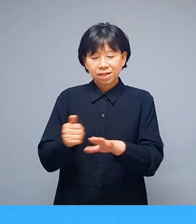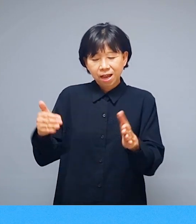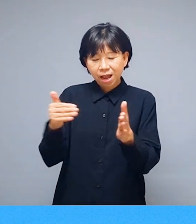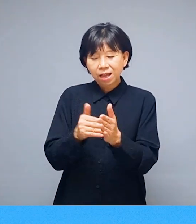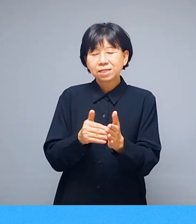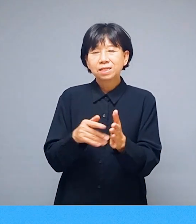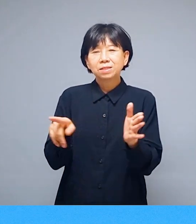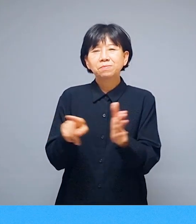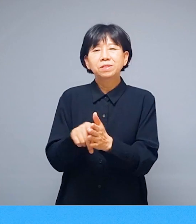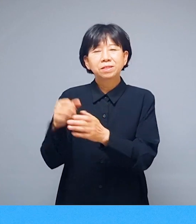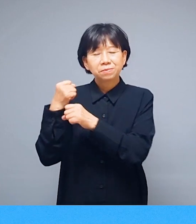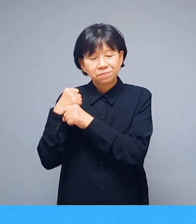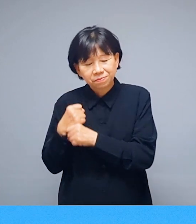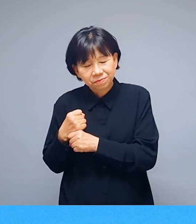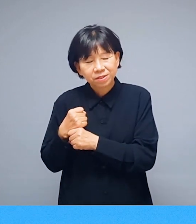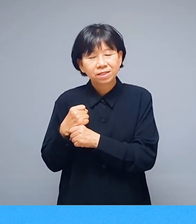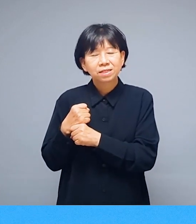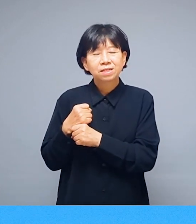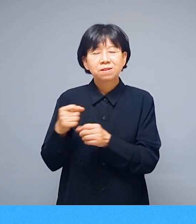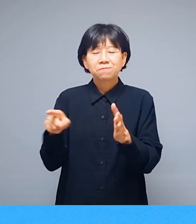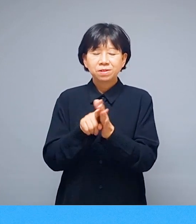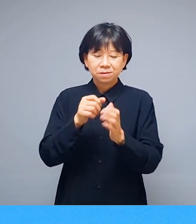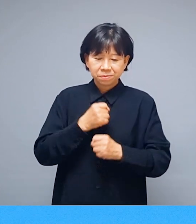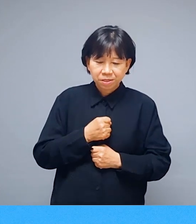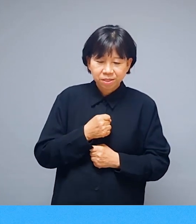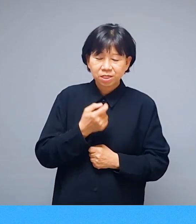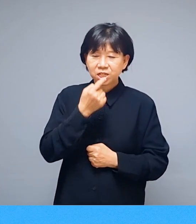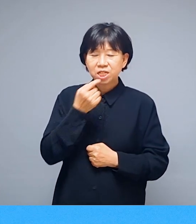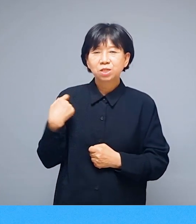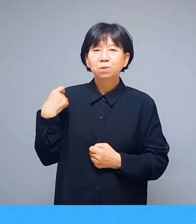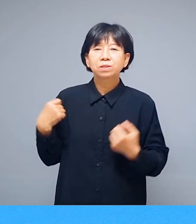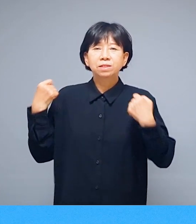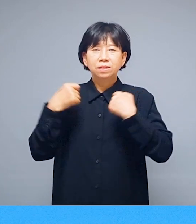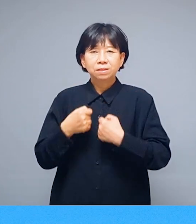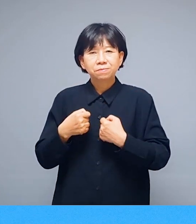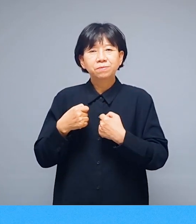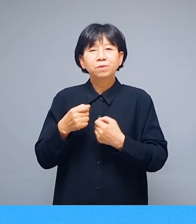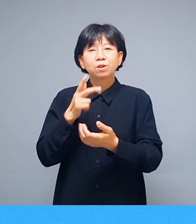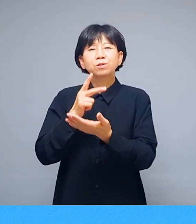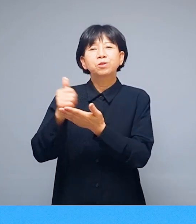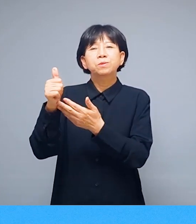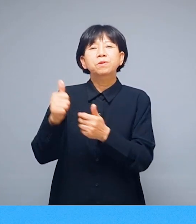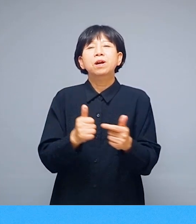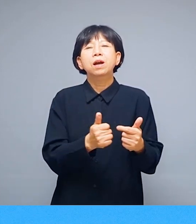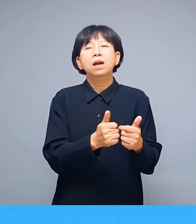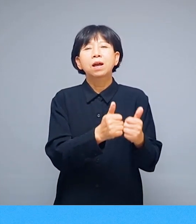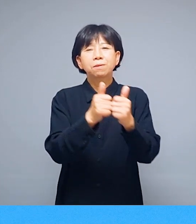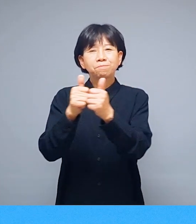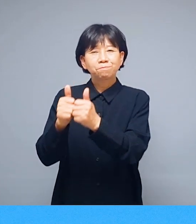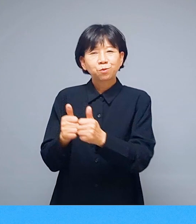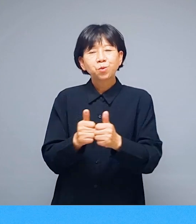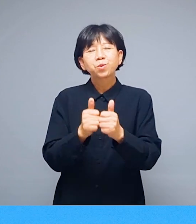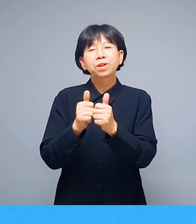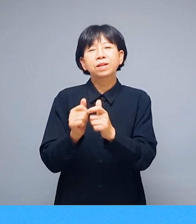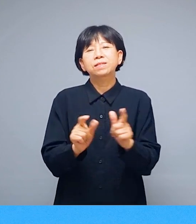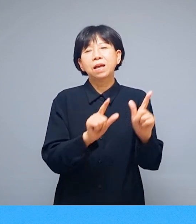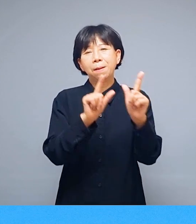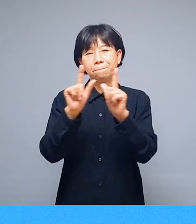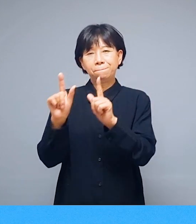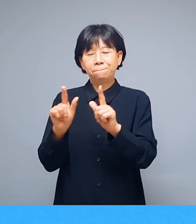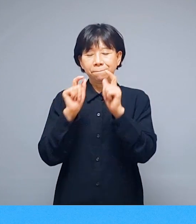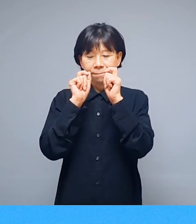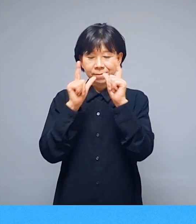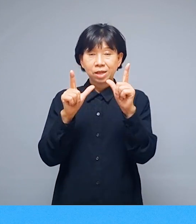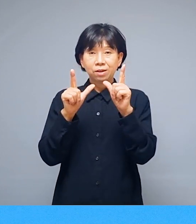마침내 흰옷을 입고 주님과 함께 걷는 삶, 그것이 주님이 오늘 우리에게 바라시는 깨어있는 삶인 줄